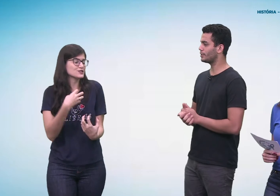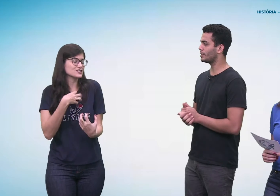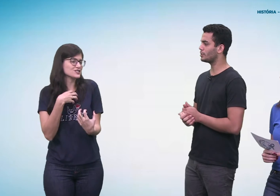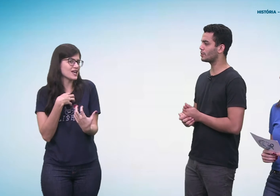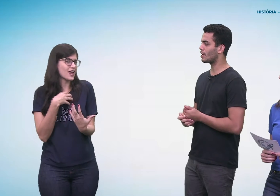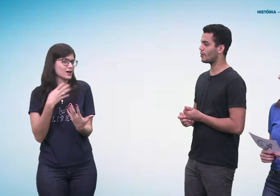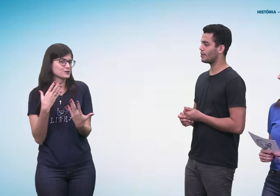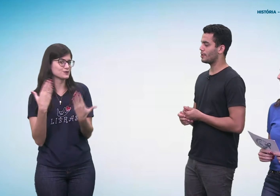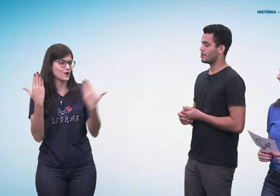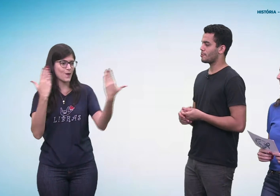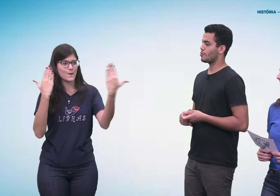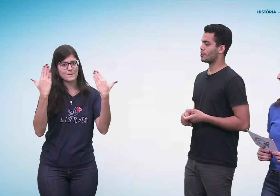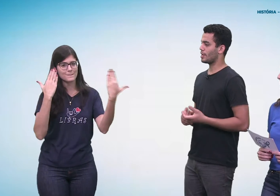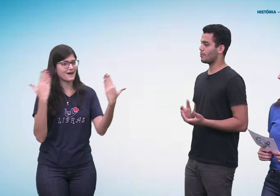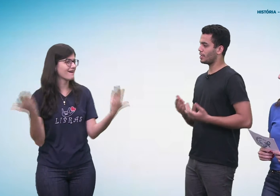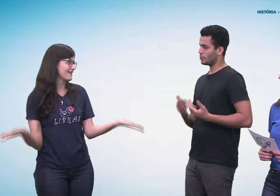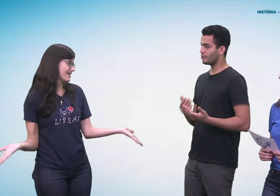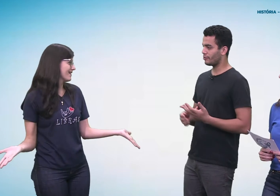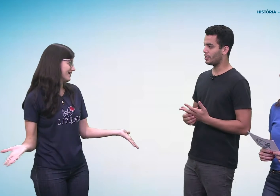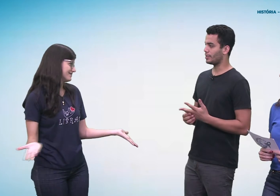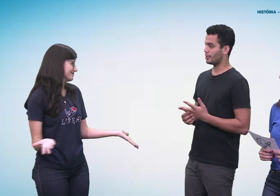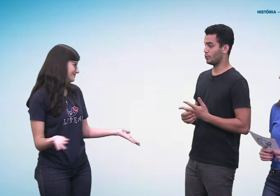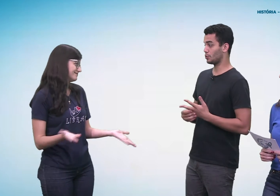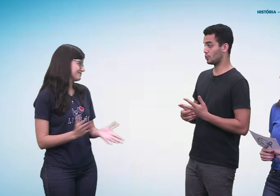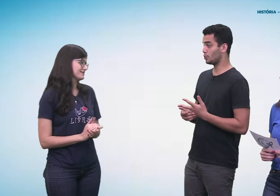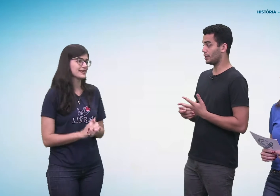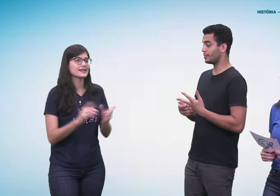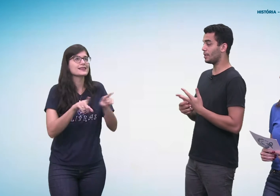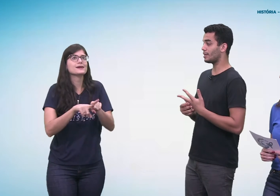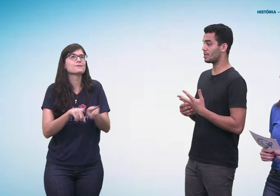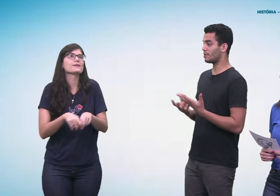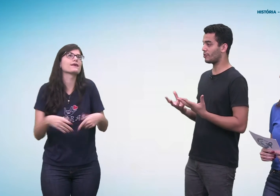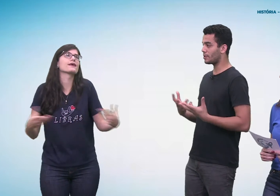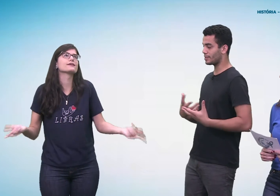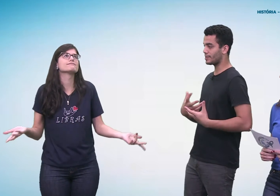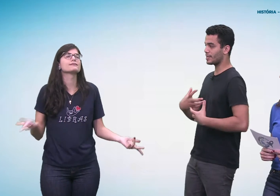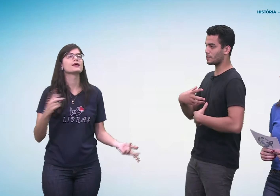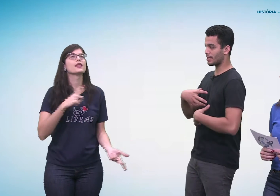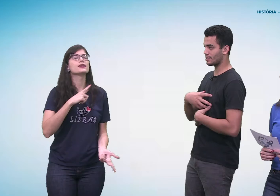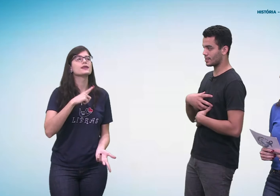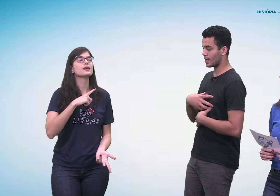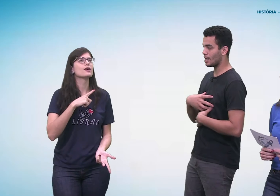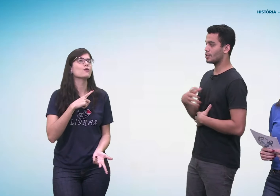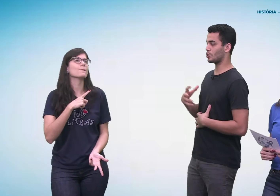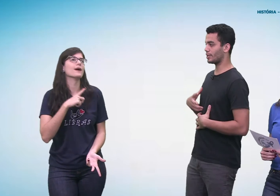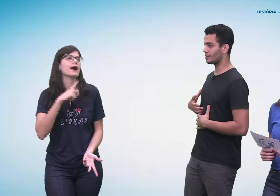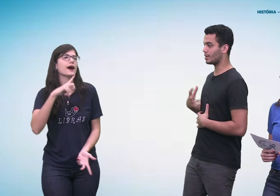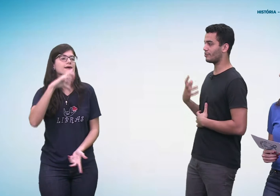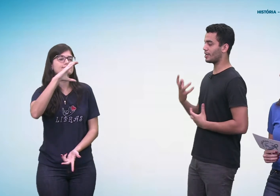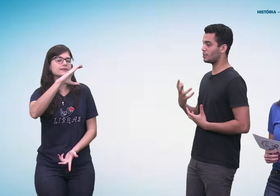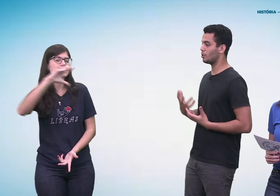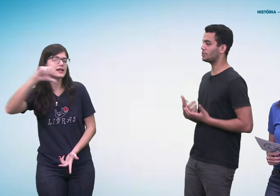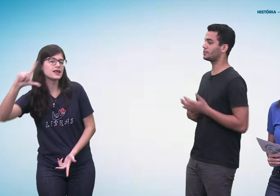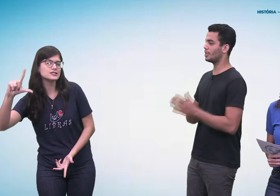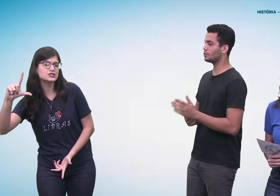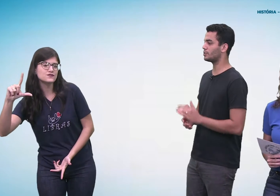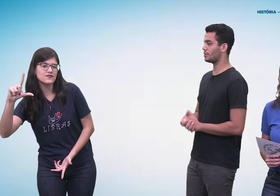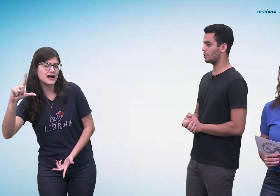entende de igual, porque é uma língua fria. E o surdo ele também tem a mesma forma de se expressar, só que através de mostrando os